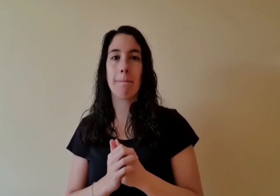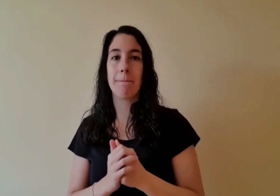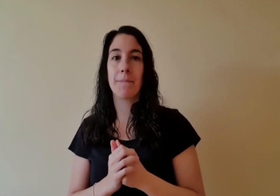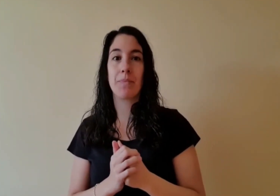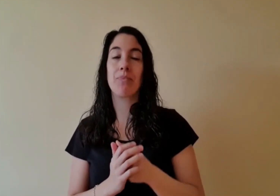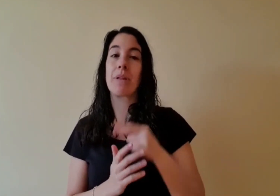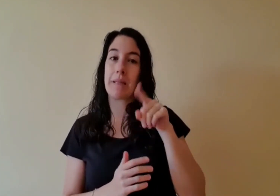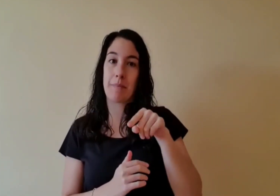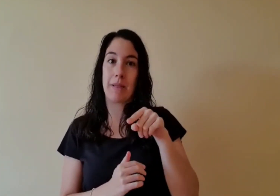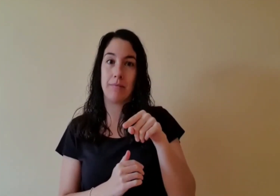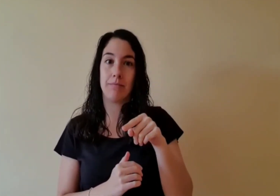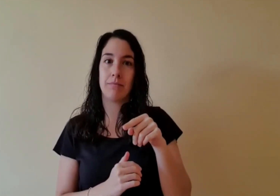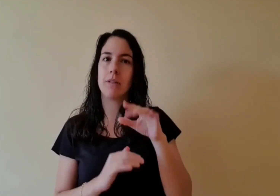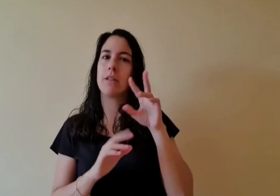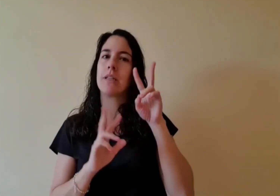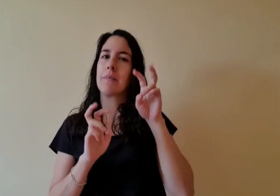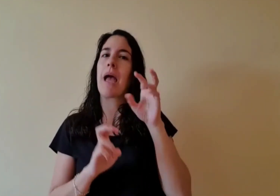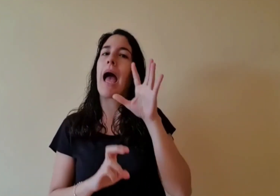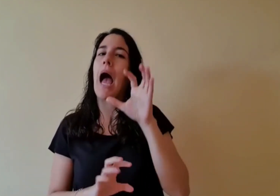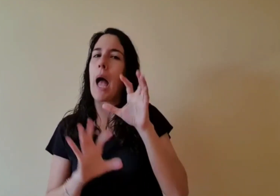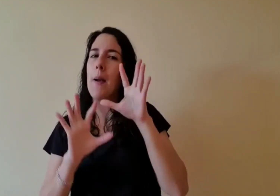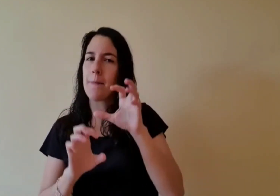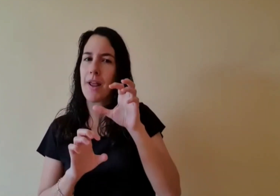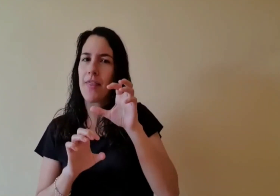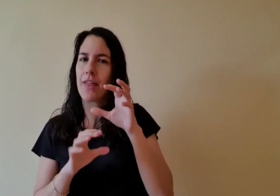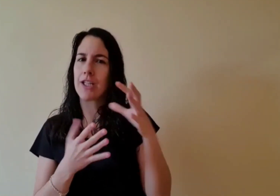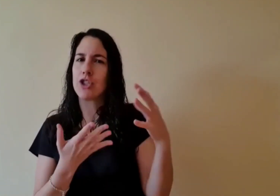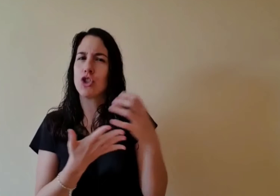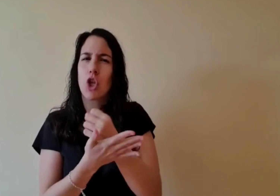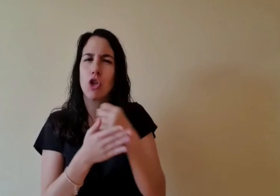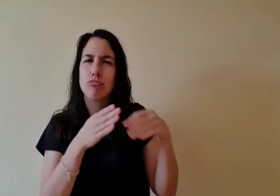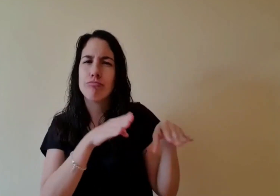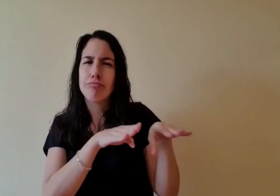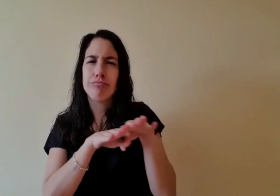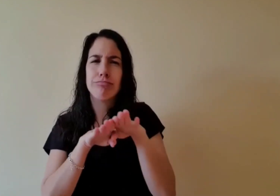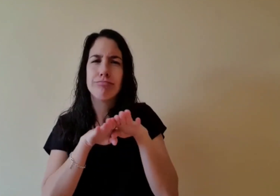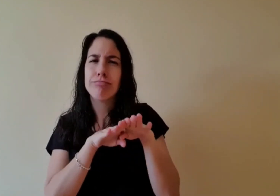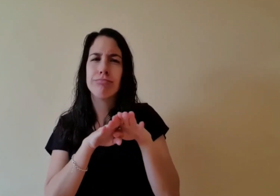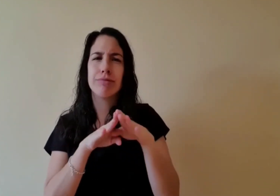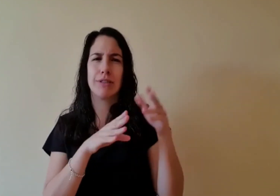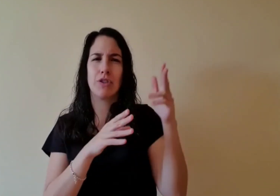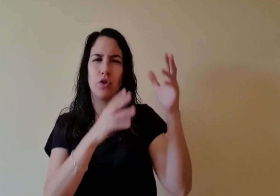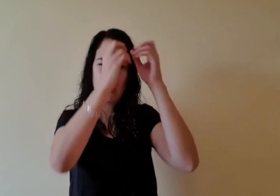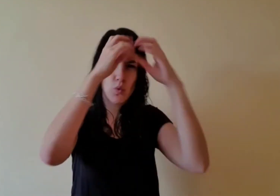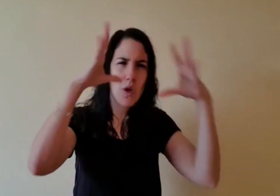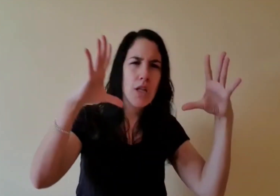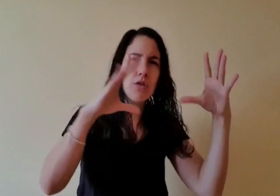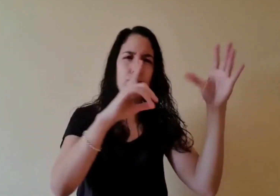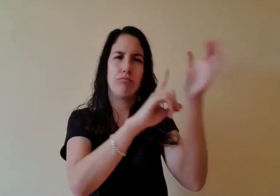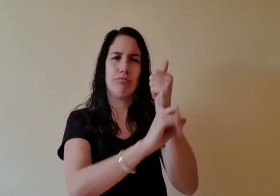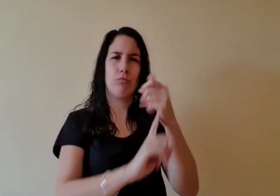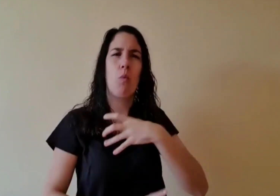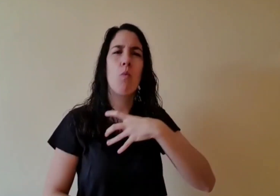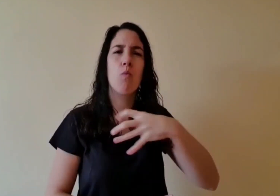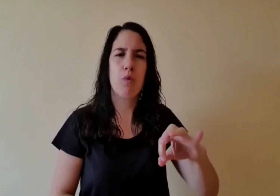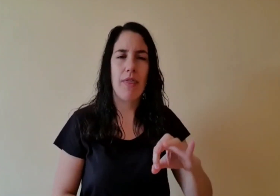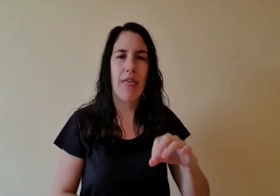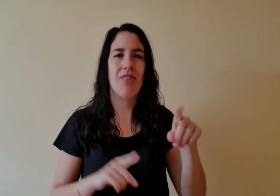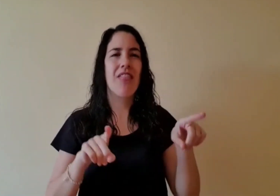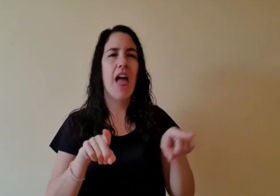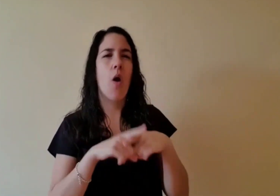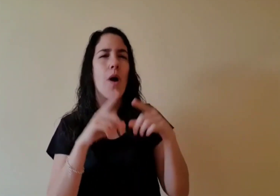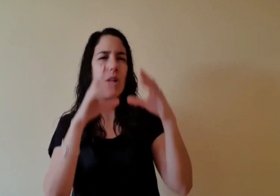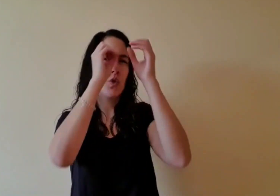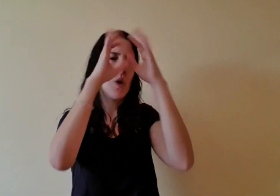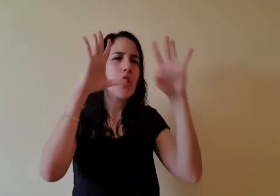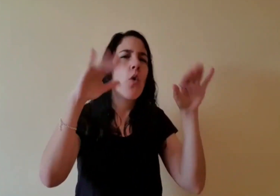chicos, aprendamos que todo el mundo puede cumplir sus sueños, sea como sea, y